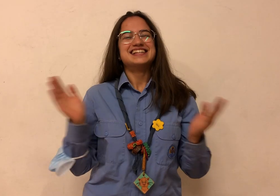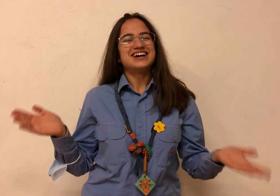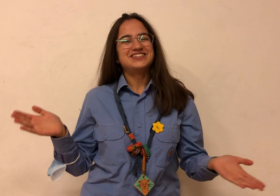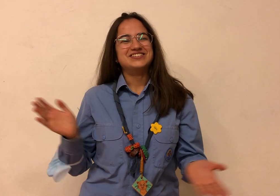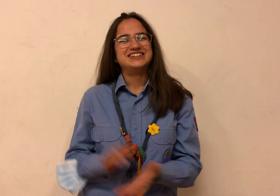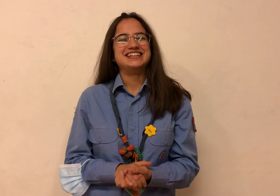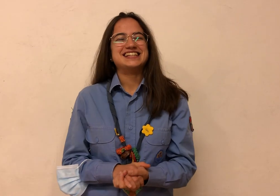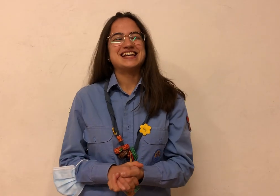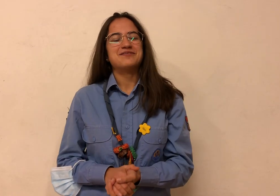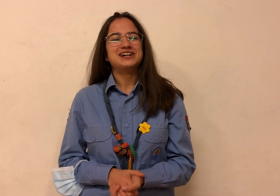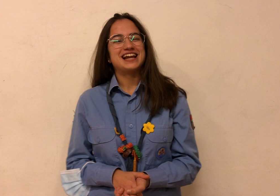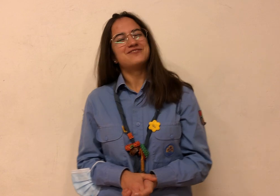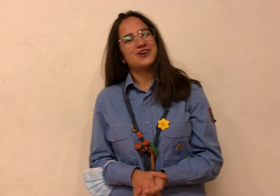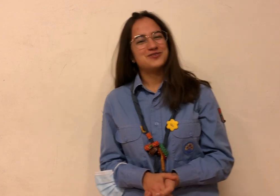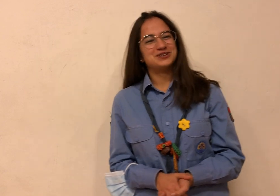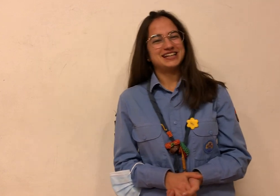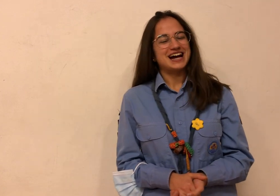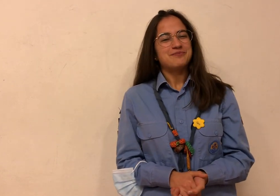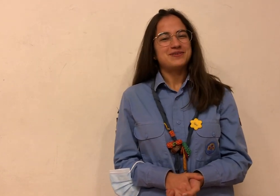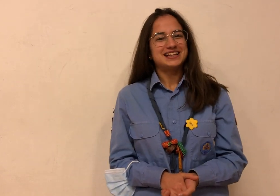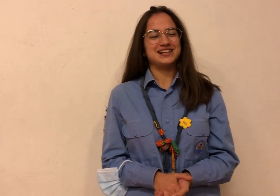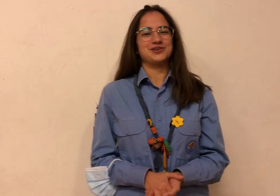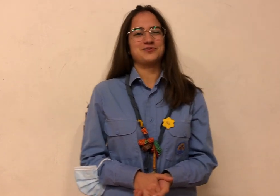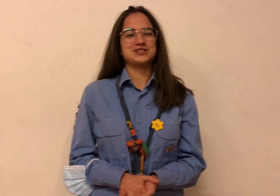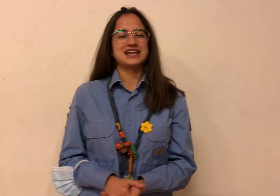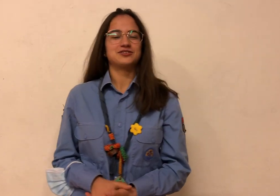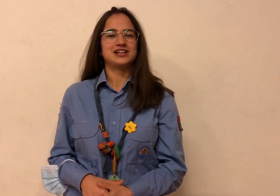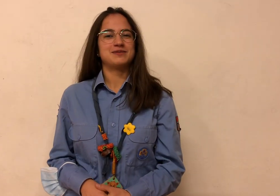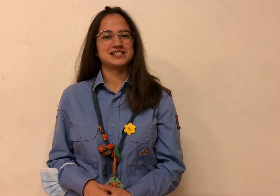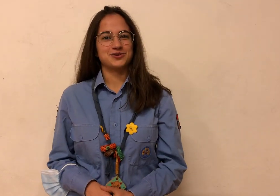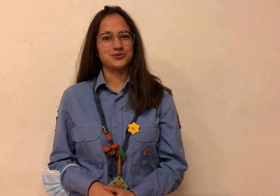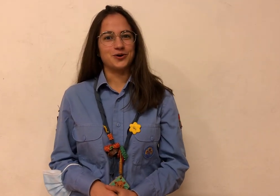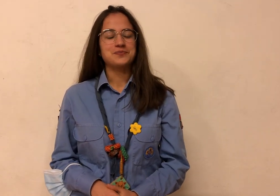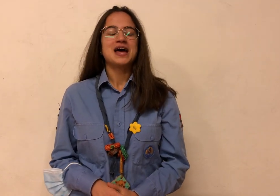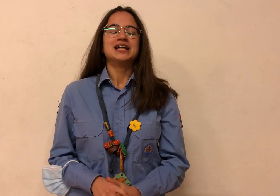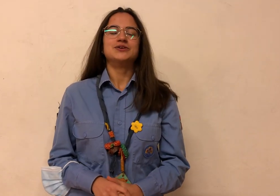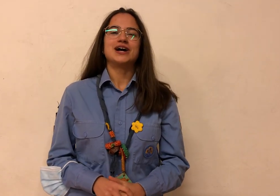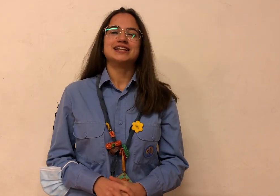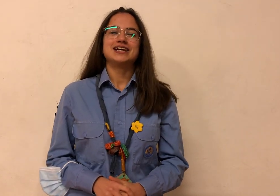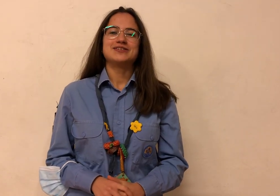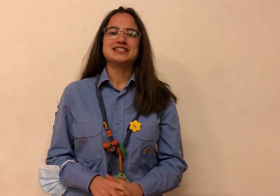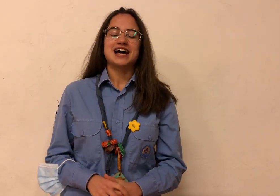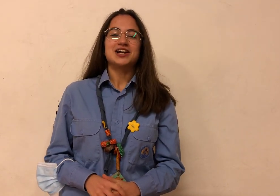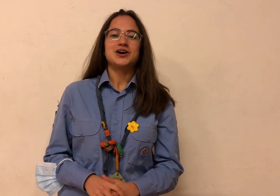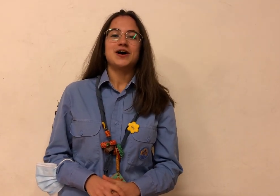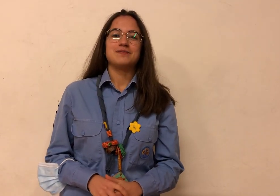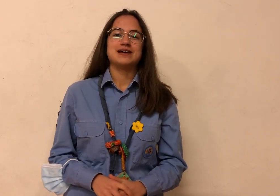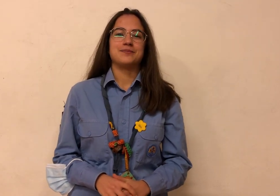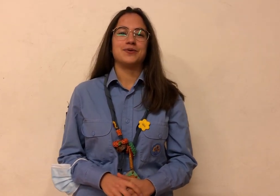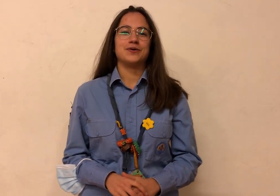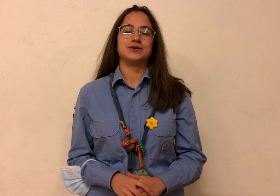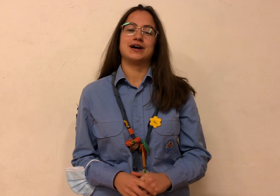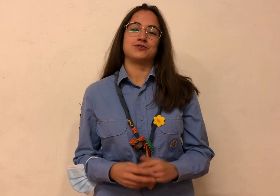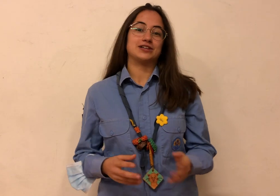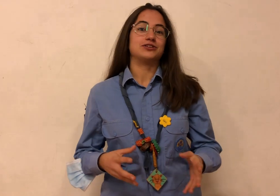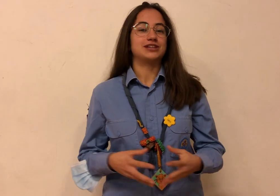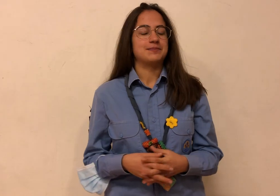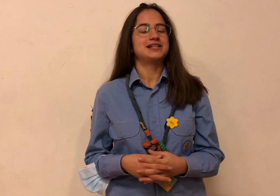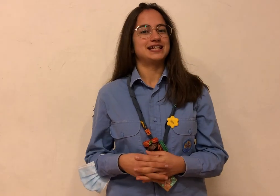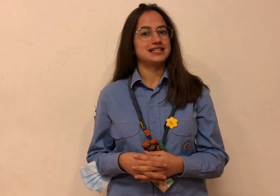Ciao a tutti, siamo il clan Fuoco Montegrappa del gruppo Scout del Bassano 1. Durante quest'anno abbiamo affrontato il tema della